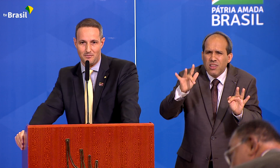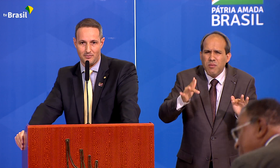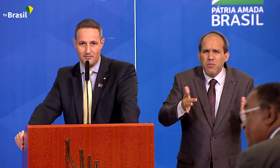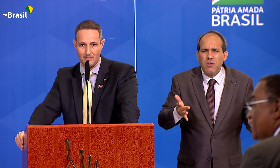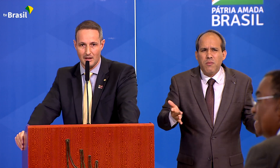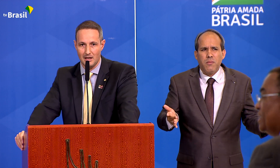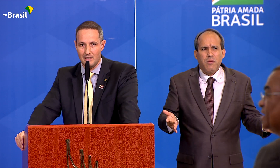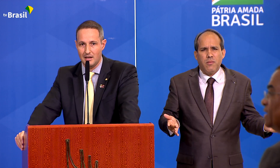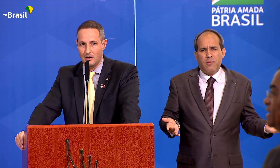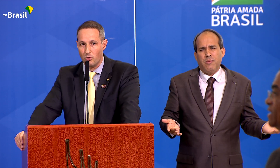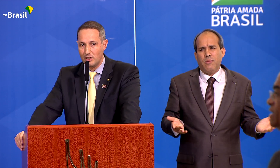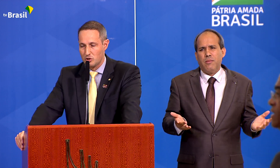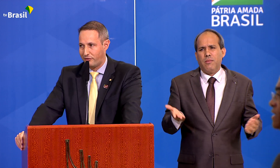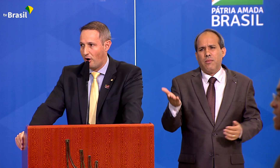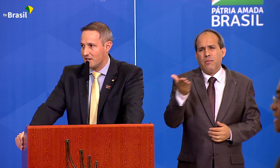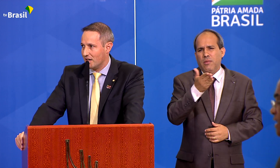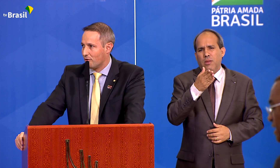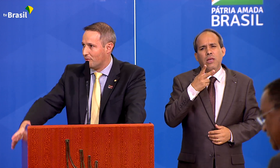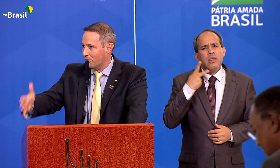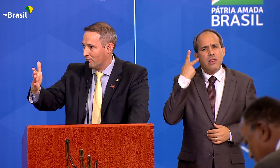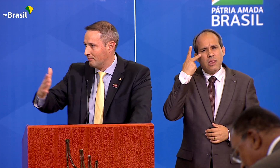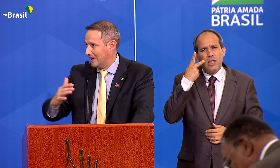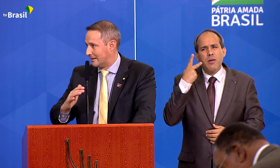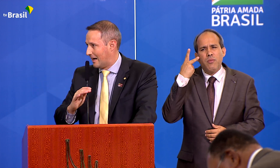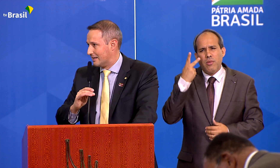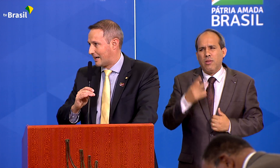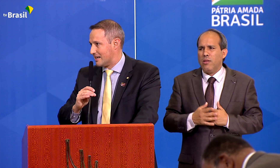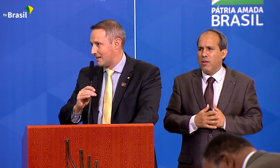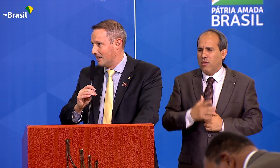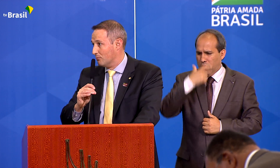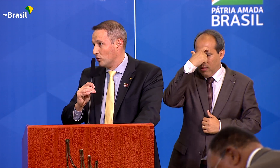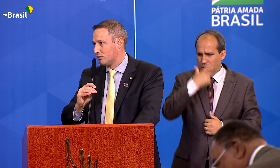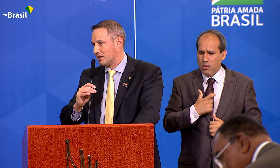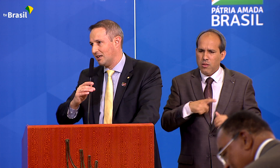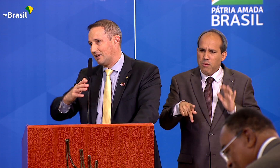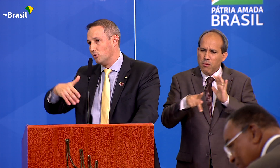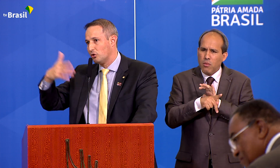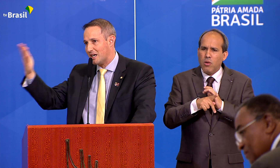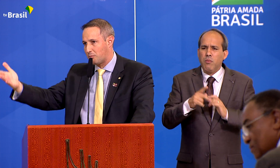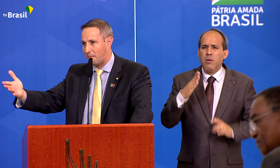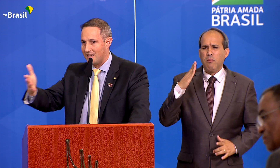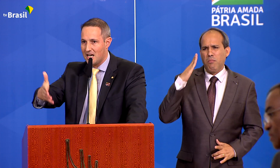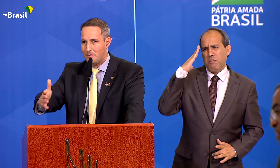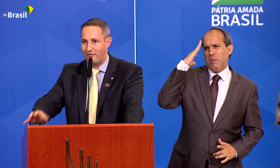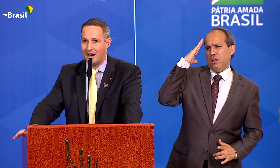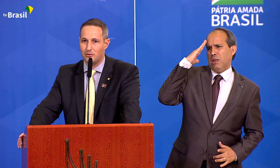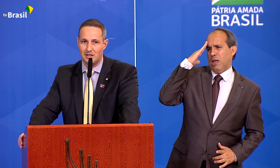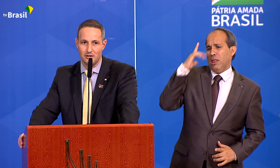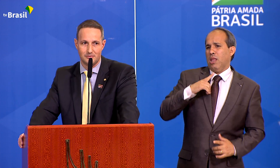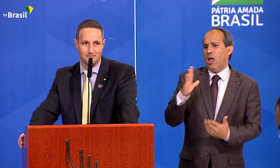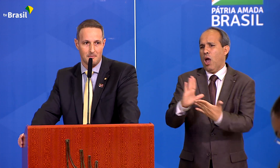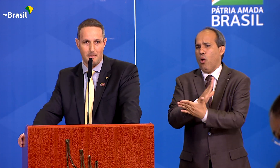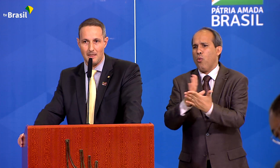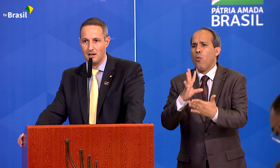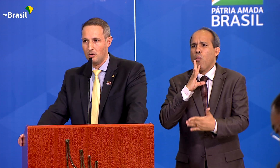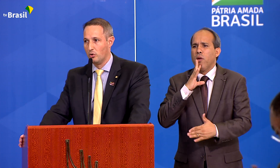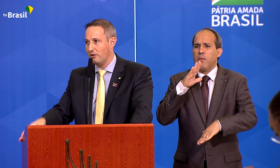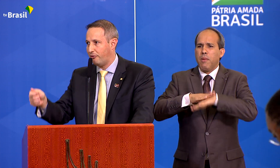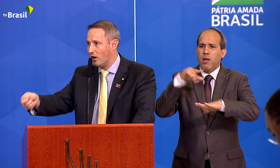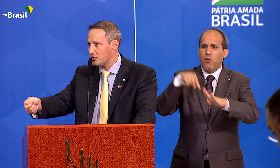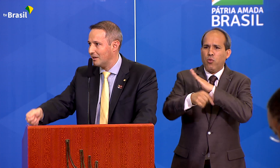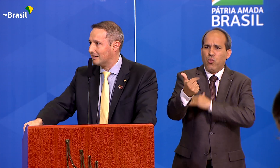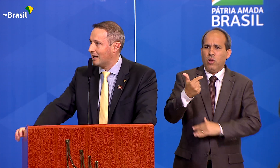Deputados é o que nos força eu como Militar da caserna e muitos aqui tem muito mais propriedade para falar do que eu